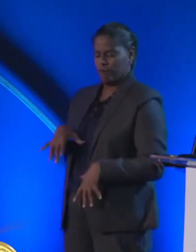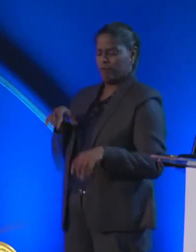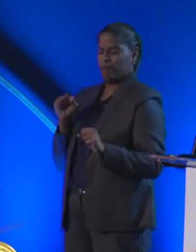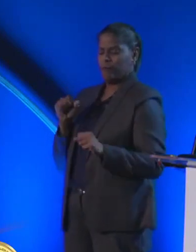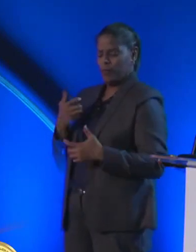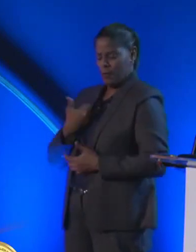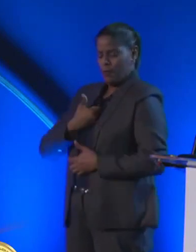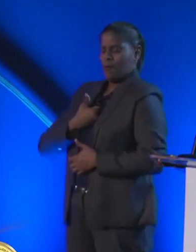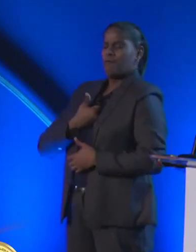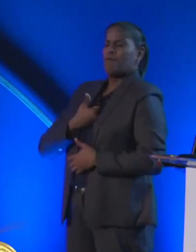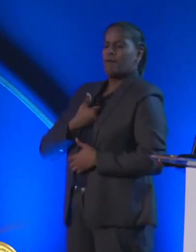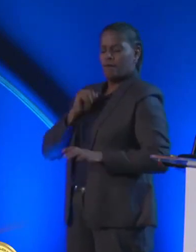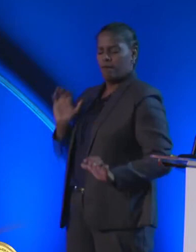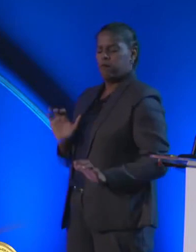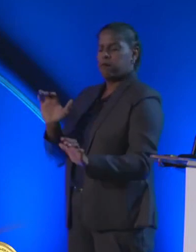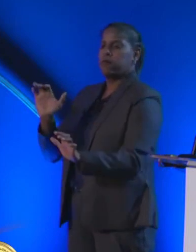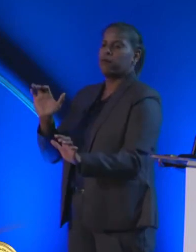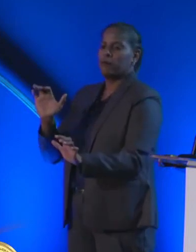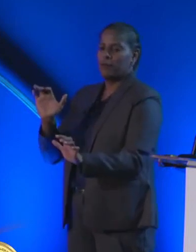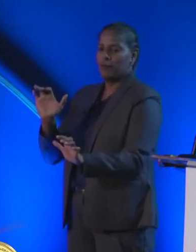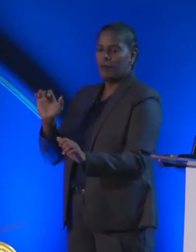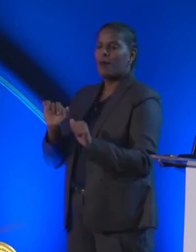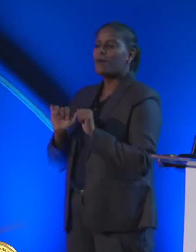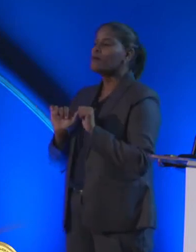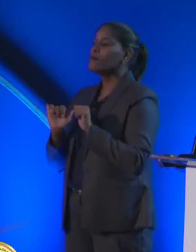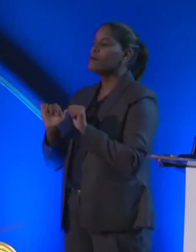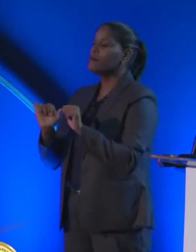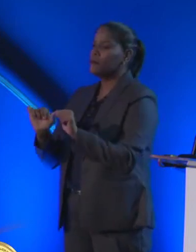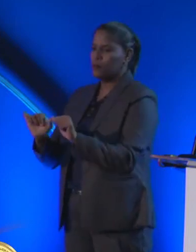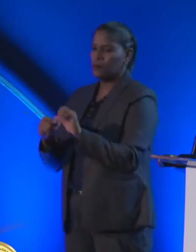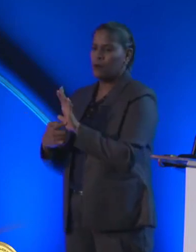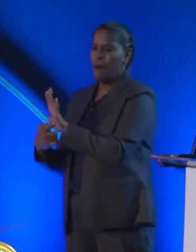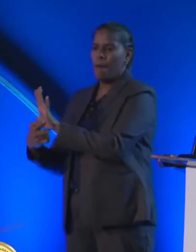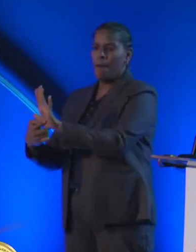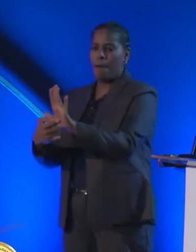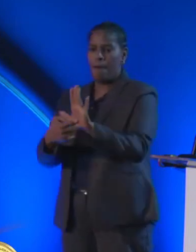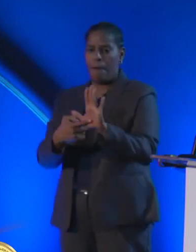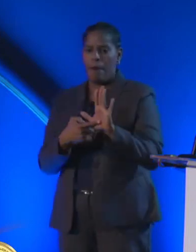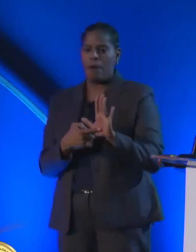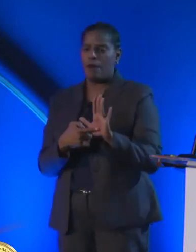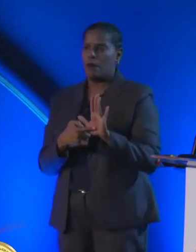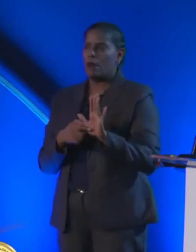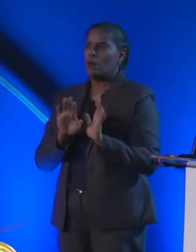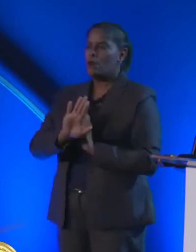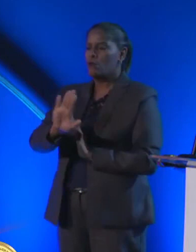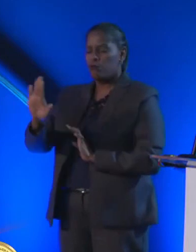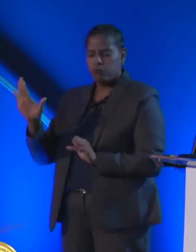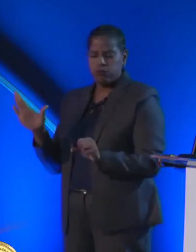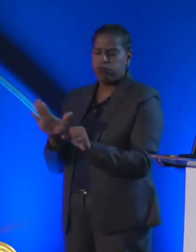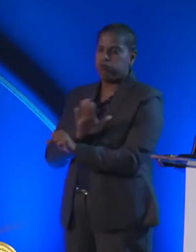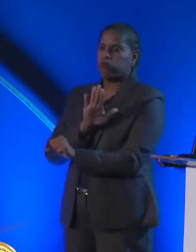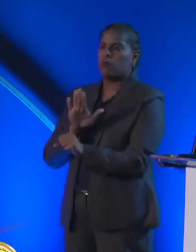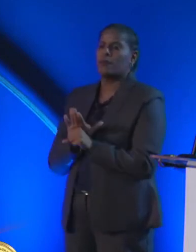seguras de sus actuaciones sigan siendo reconocidas en su plenitud